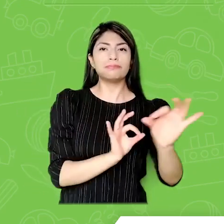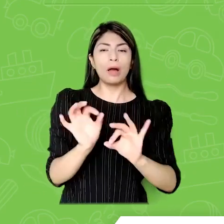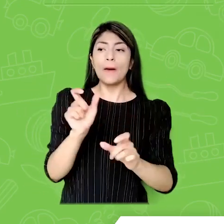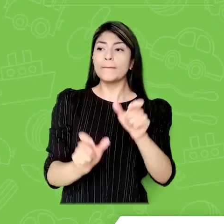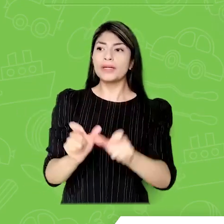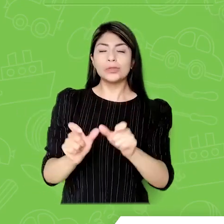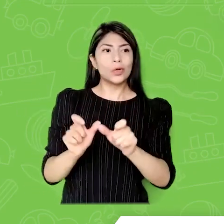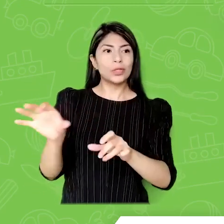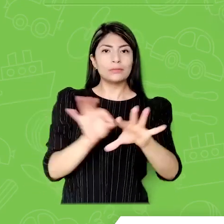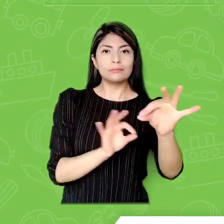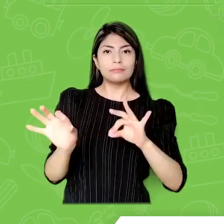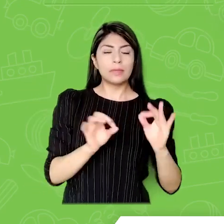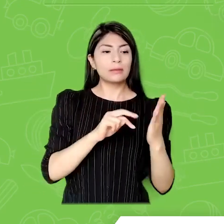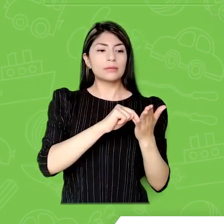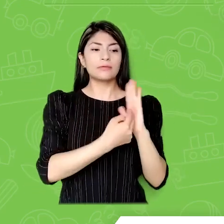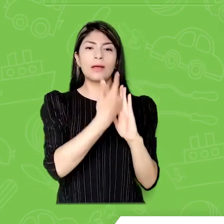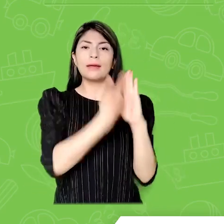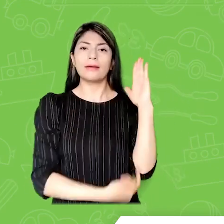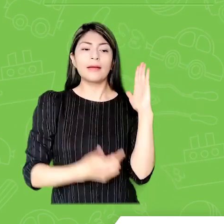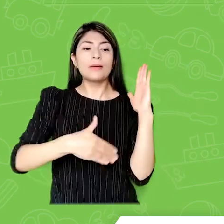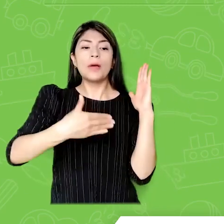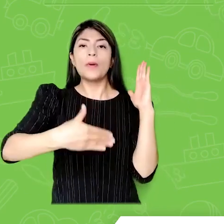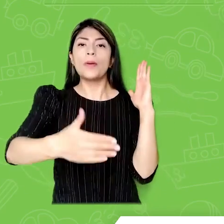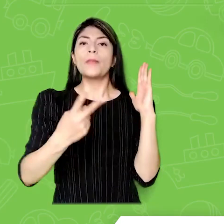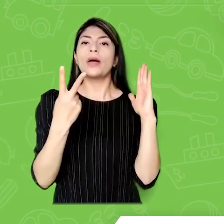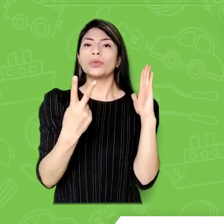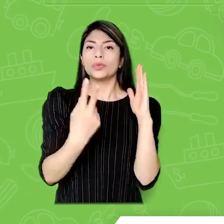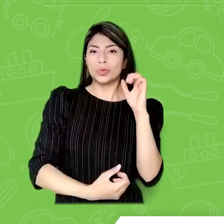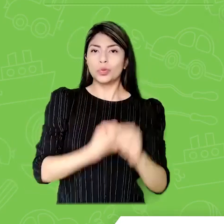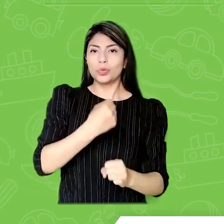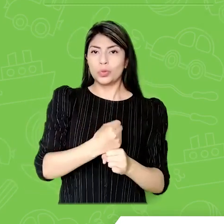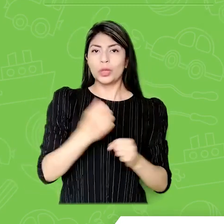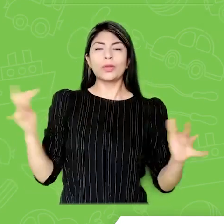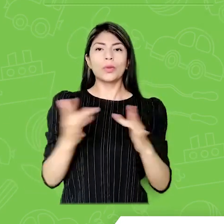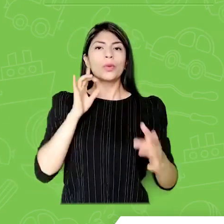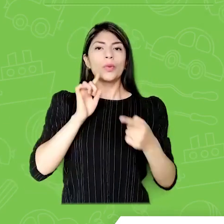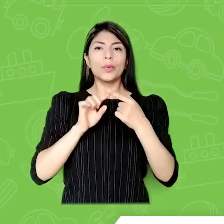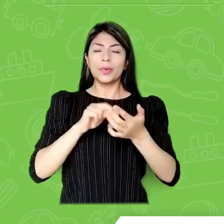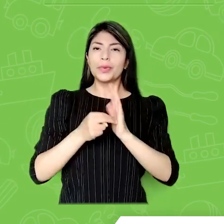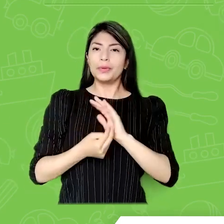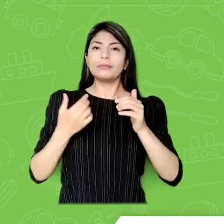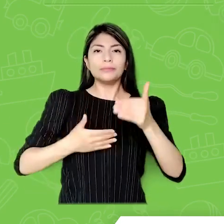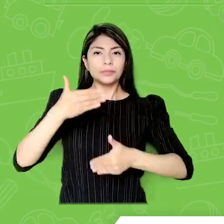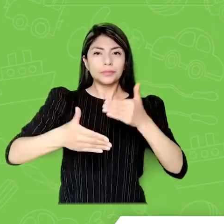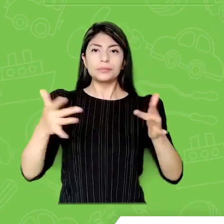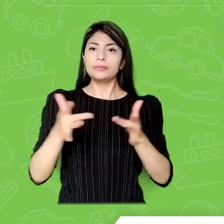Con esta y en estricto orden de mérito se cubrirán las vacantes para las cuales se efectuó